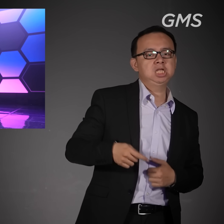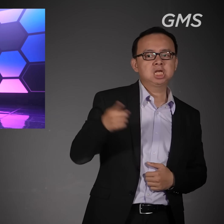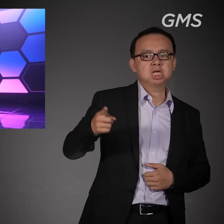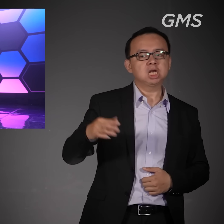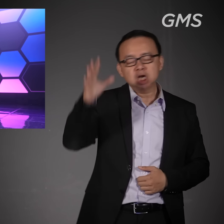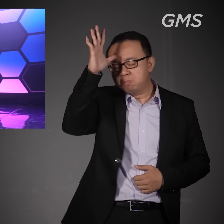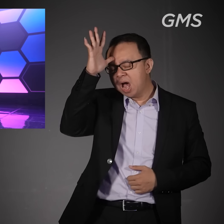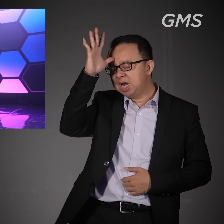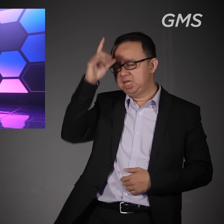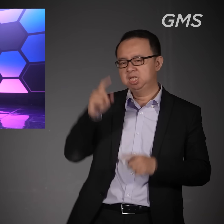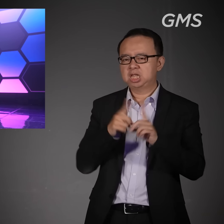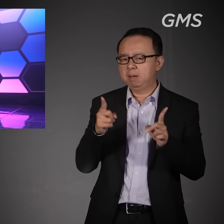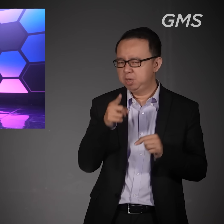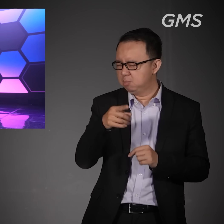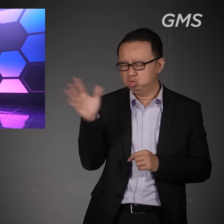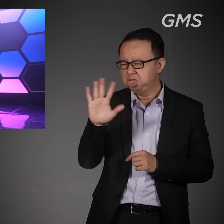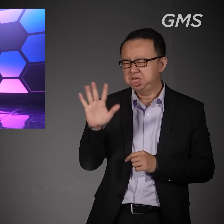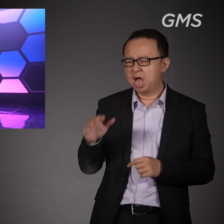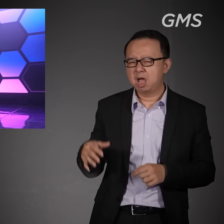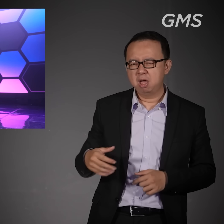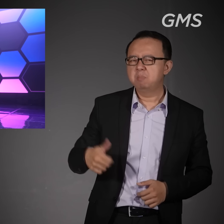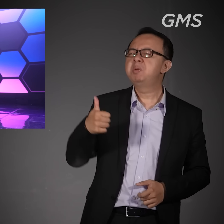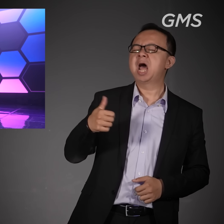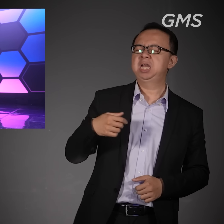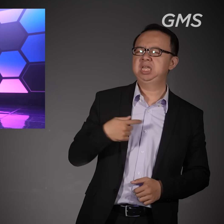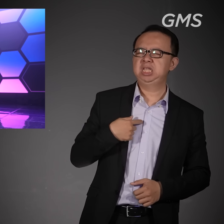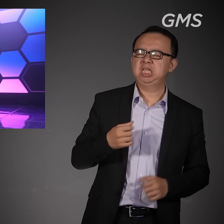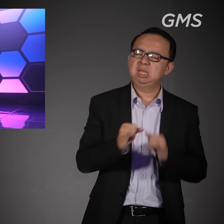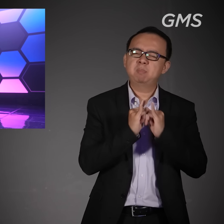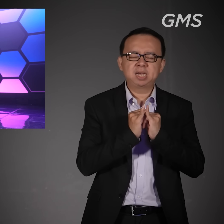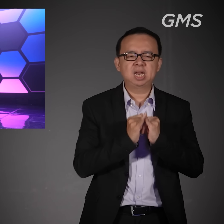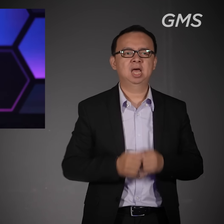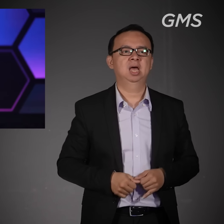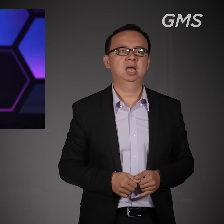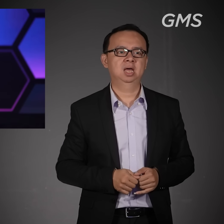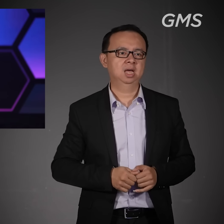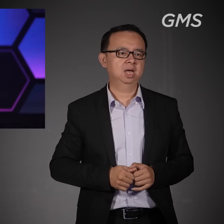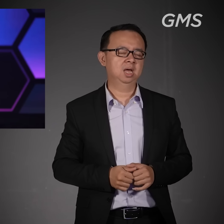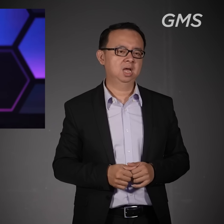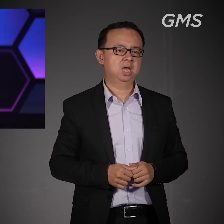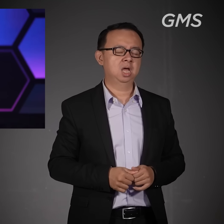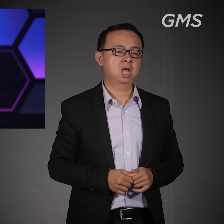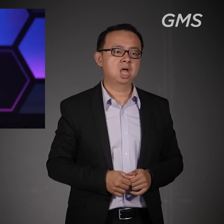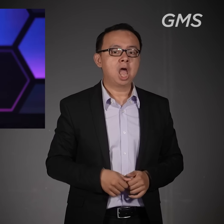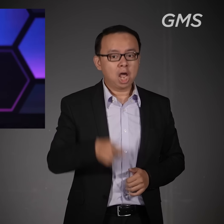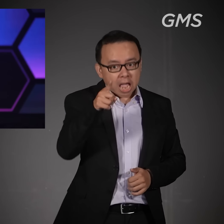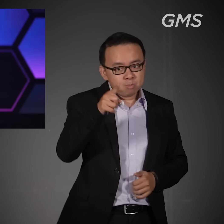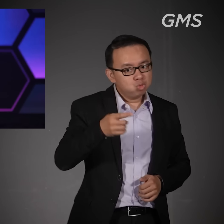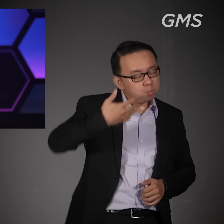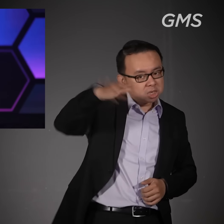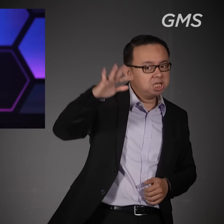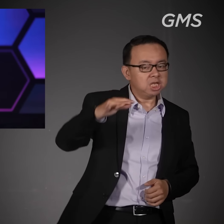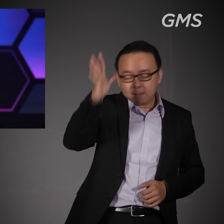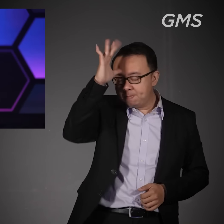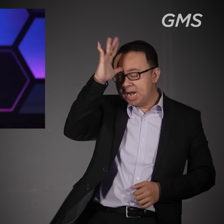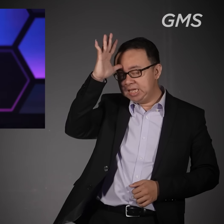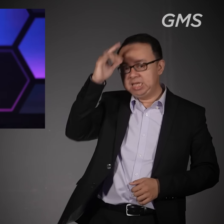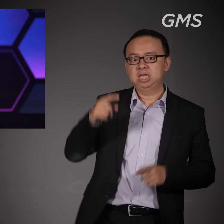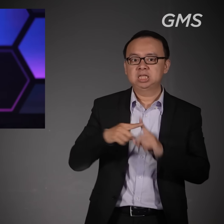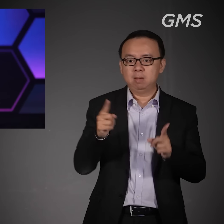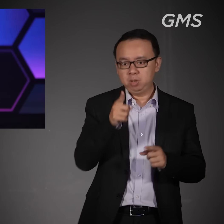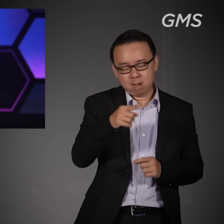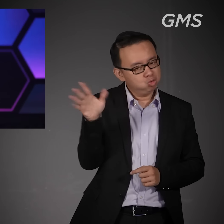Saya ulang lagi, berani ke Bali kok nggak berani ibadah. Saya bicara dari roh kasih sayang,